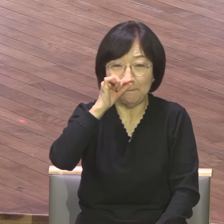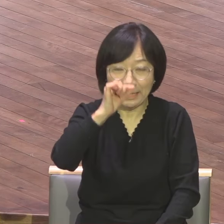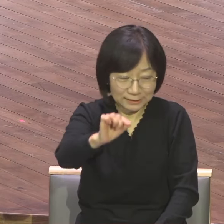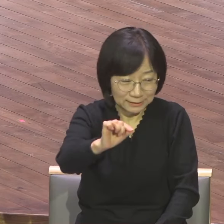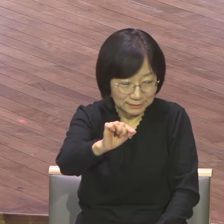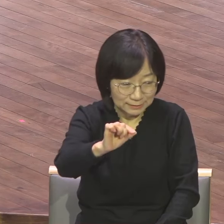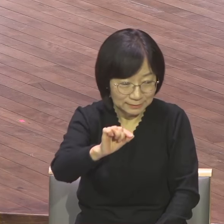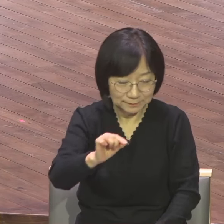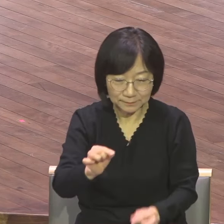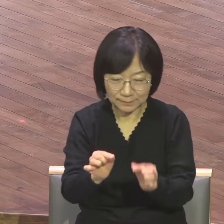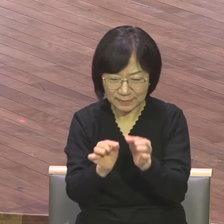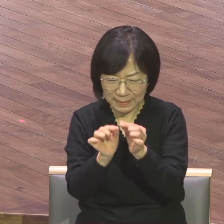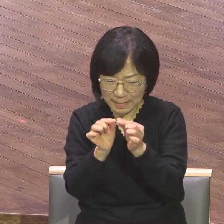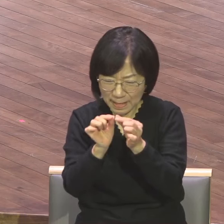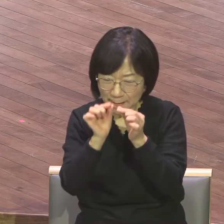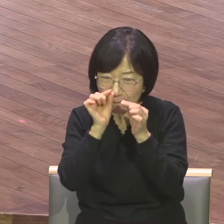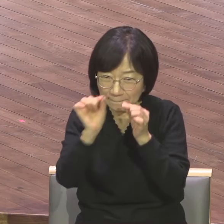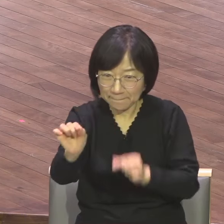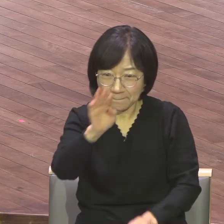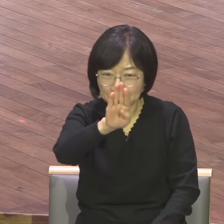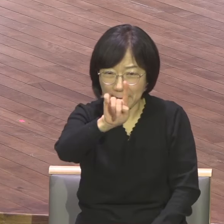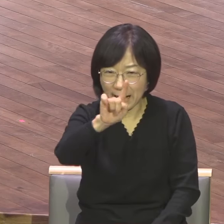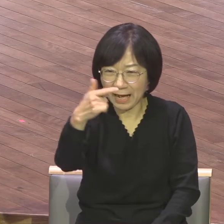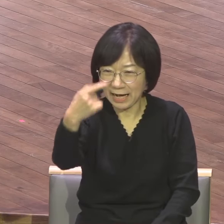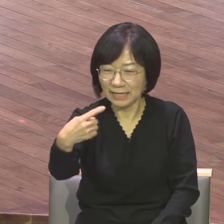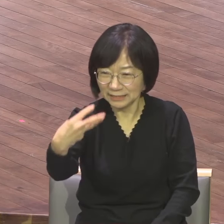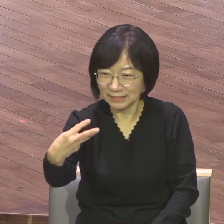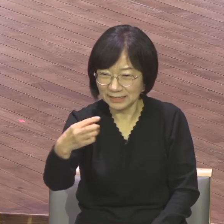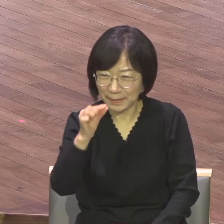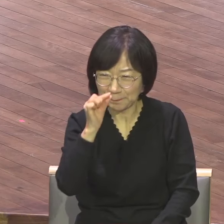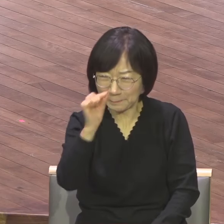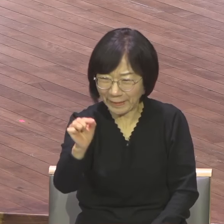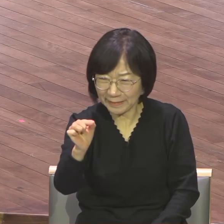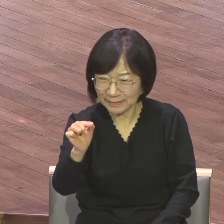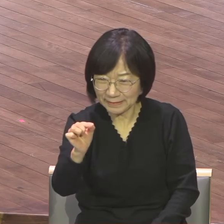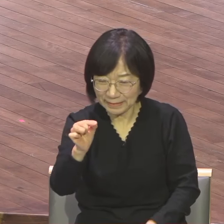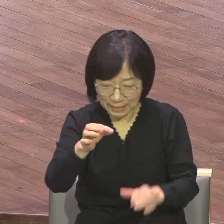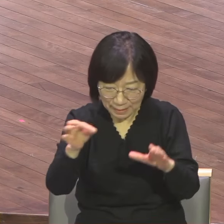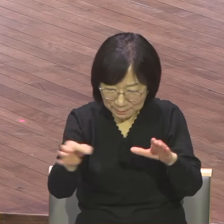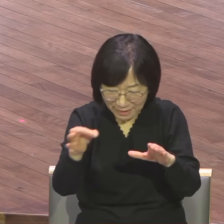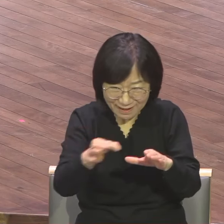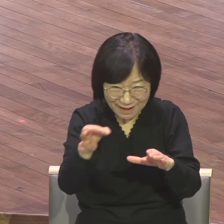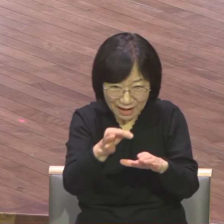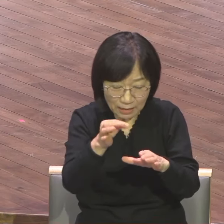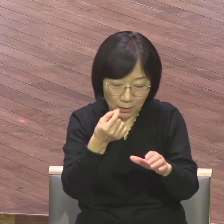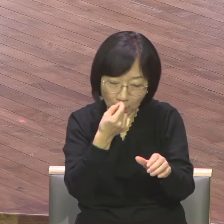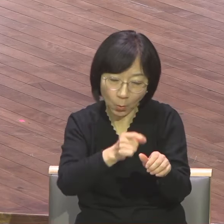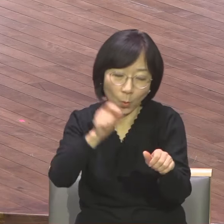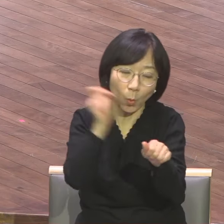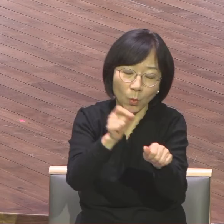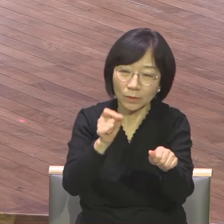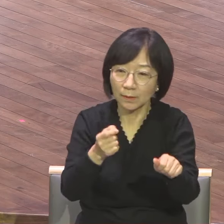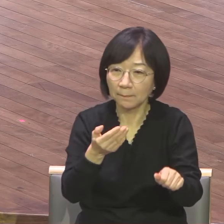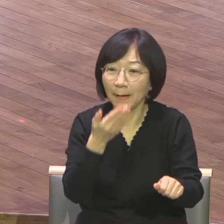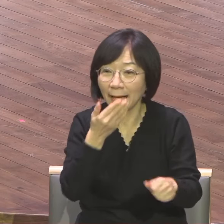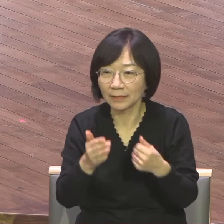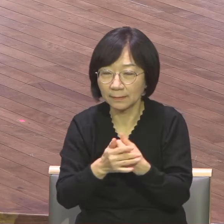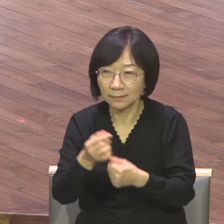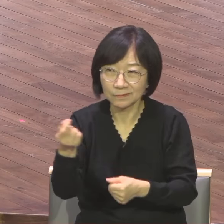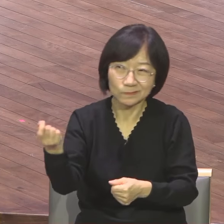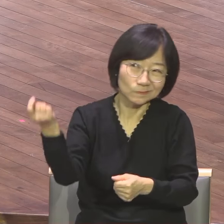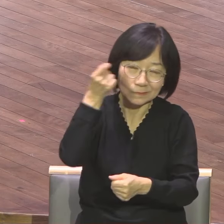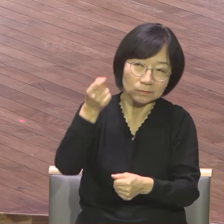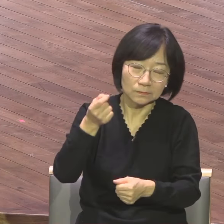말하면 바늘로 콕 찌르는 말 그런 뜻이에요. 바늘로 콕 찌르는 말, 이 잠언이. 자,